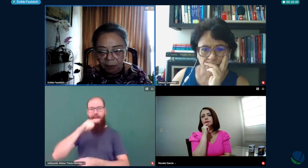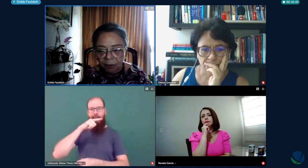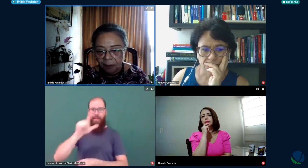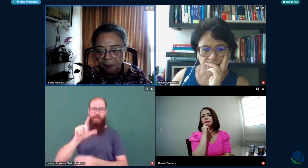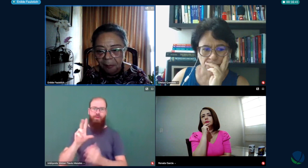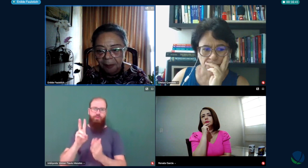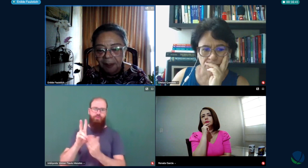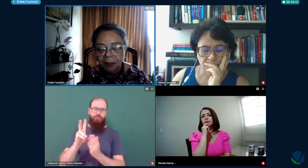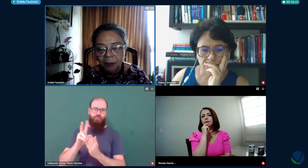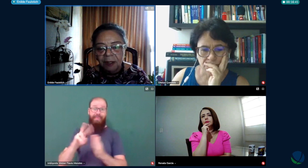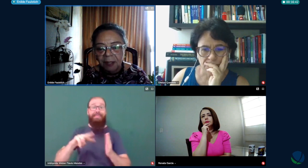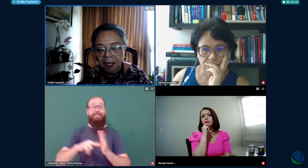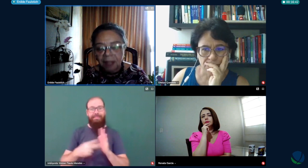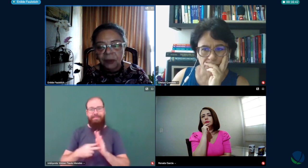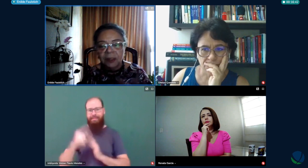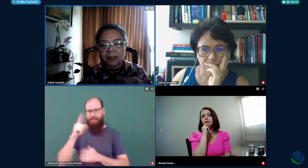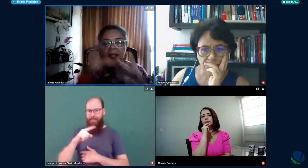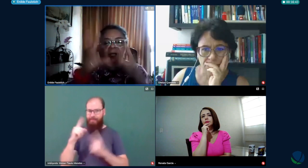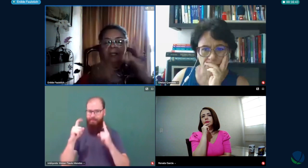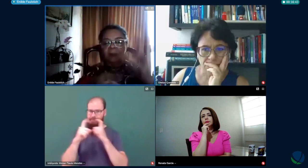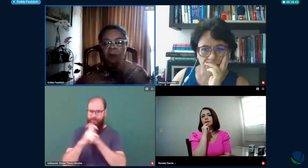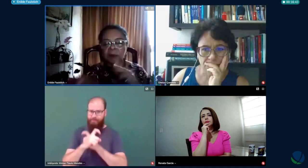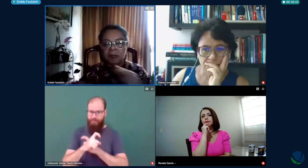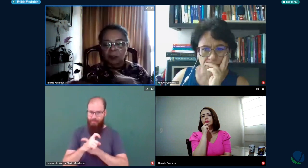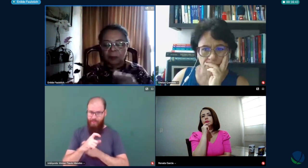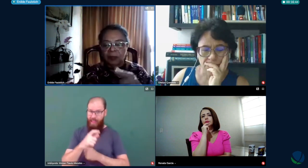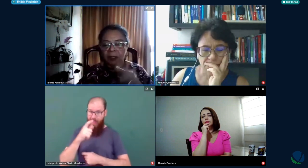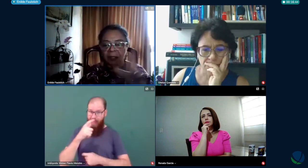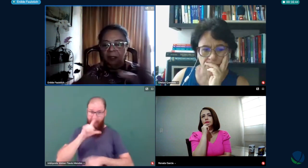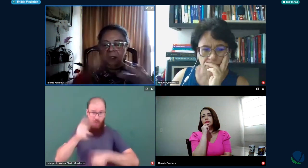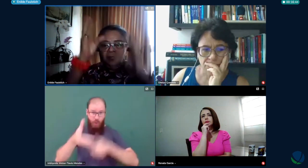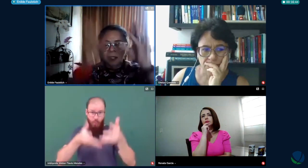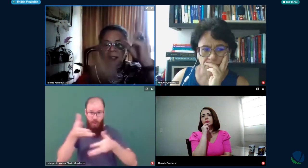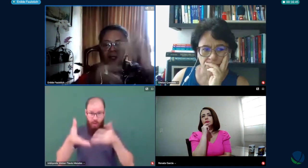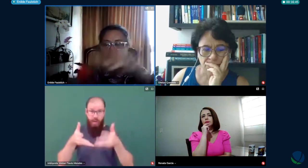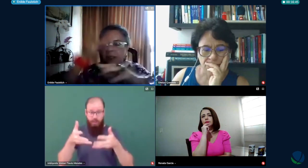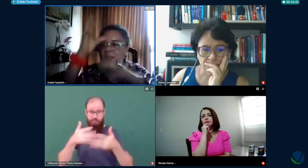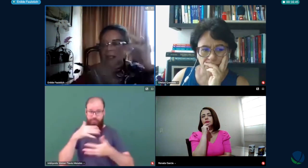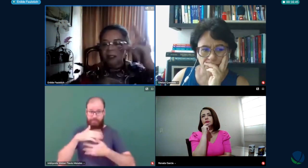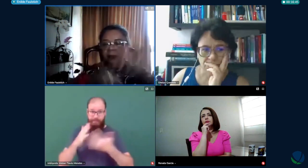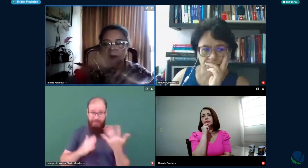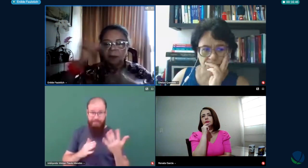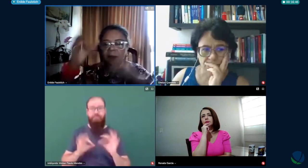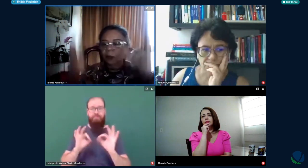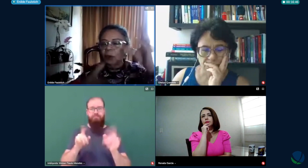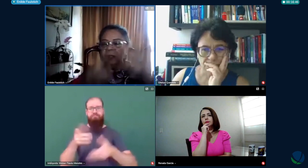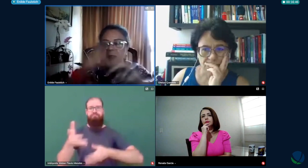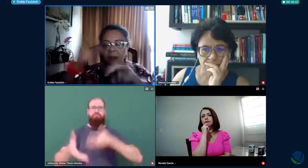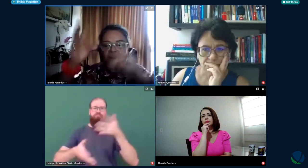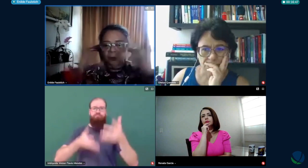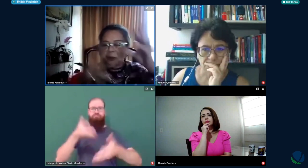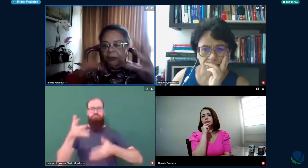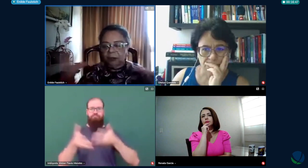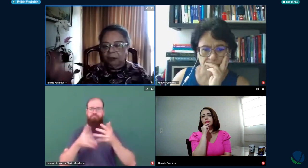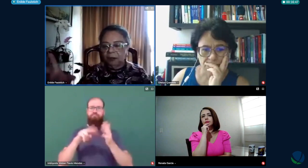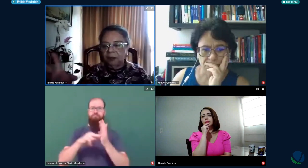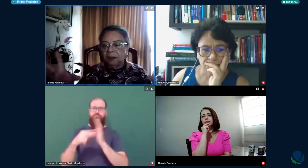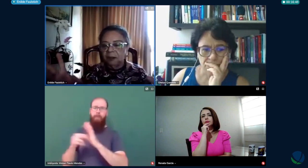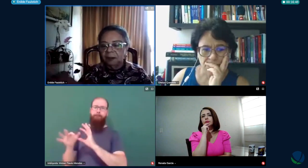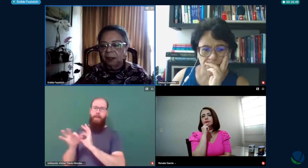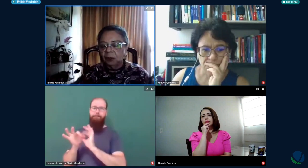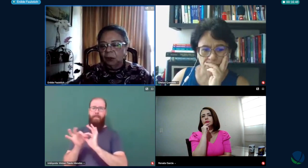muito difícil. Língua de sinais, você sinaliza, como nós estamos vendo aí, eles sinalizam com coesão, tudo